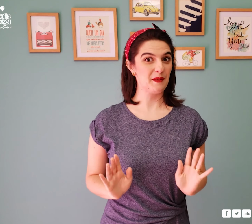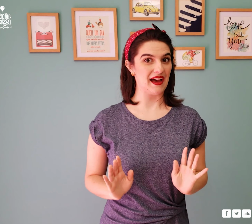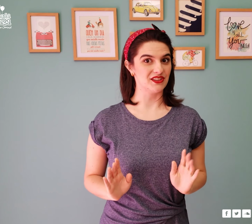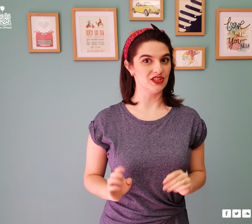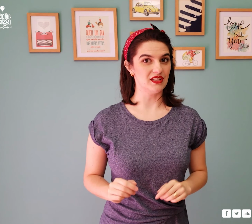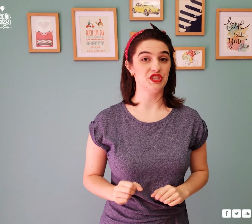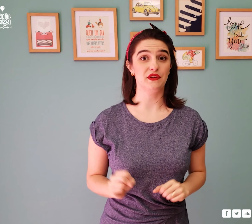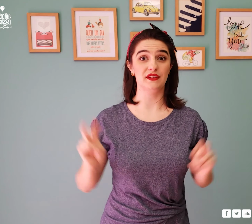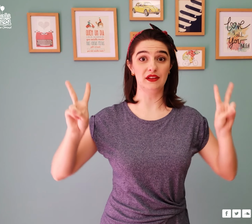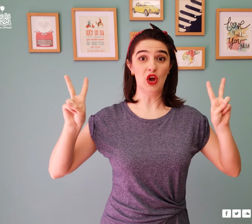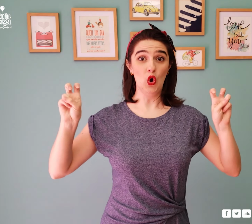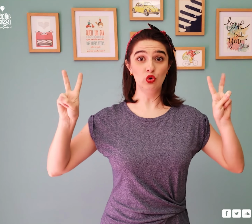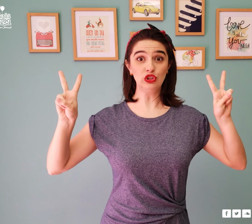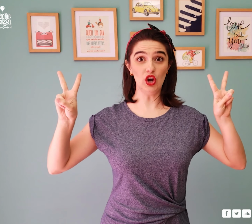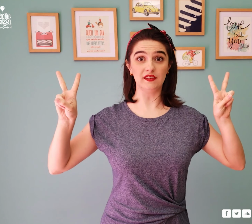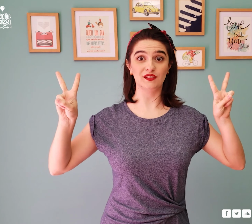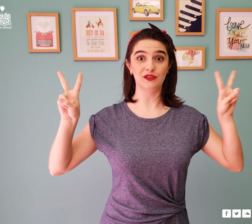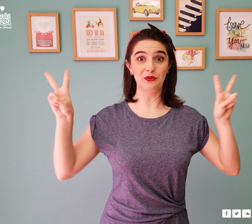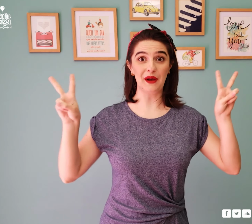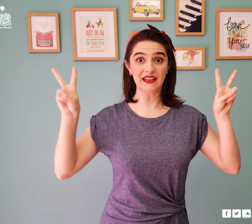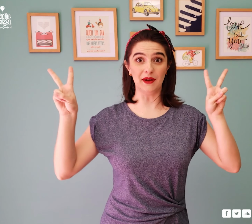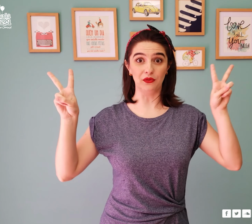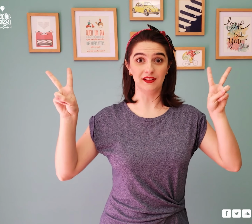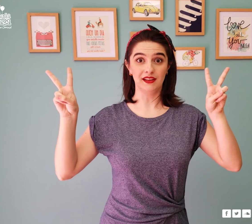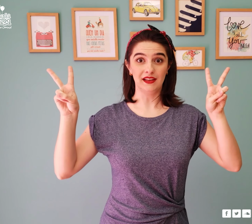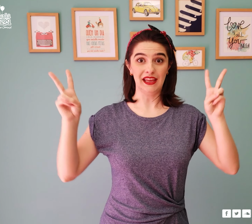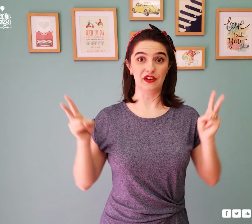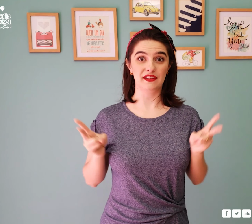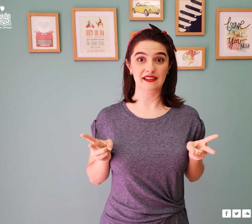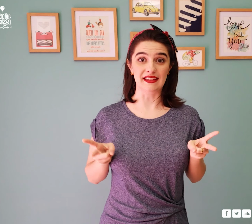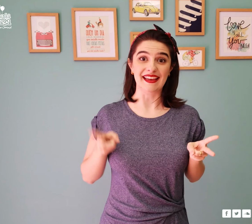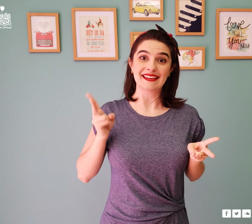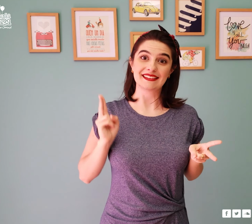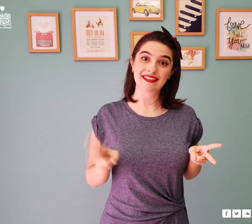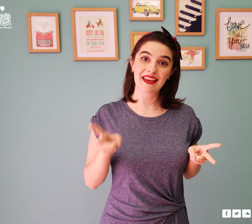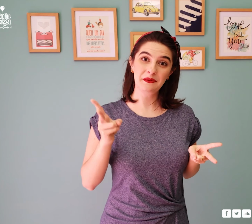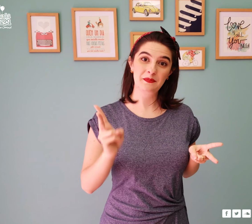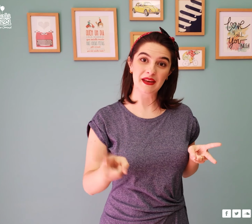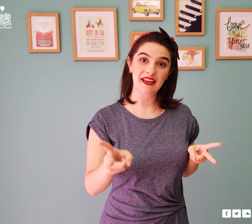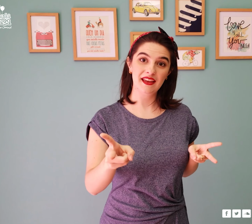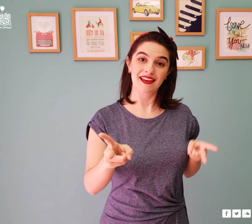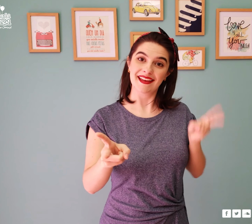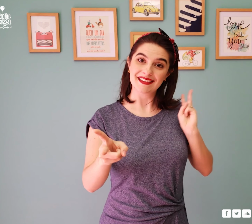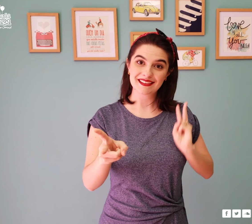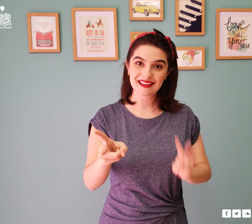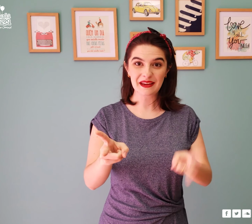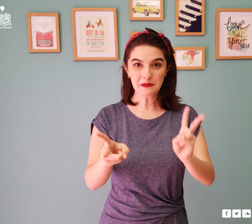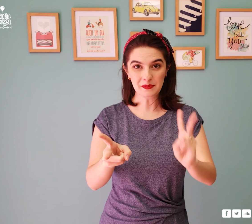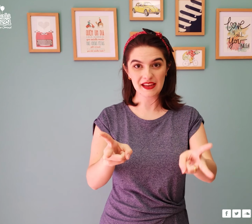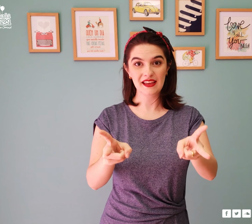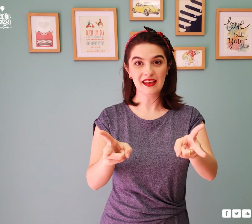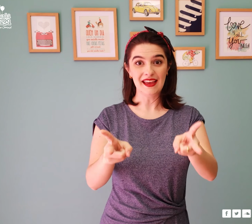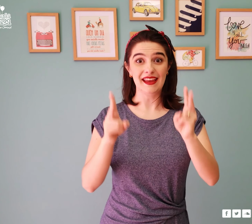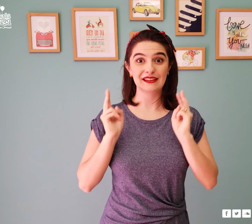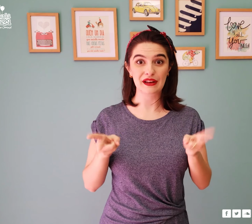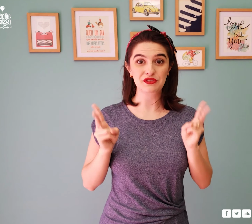parte. A gente vai fazer um dois com cada mão. E vai fazer assim. Sempre. Sempre. Esse é o sinal